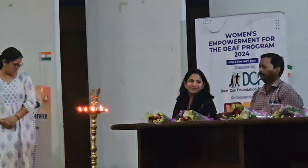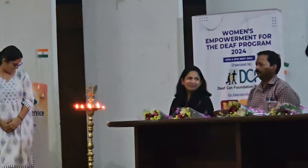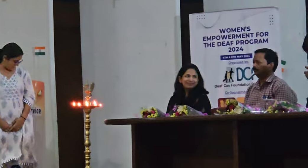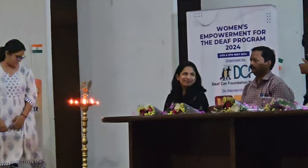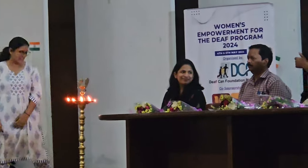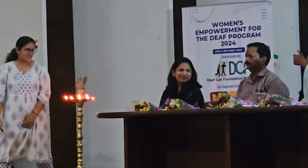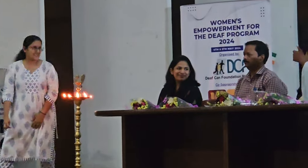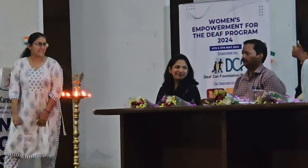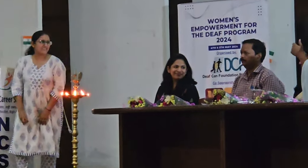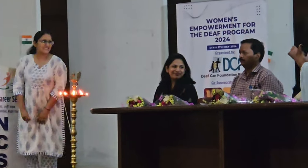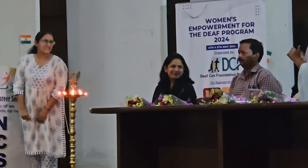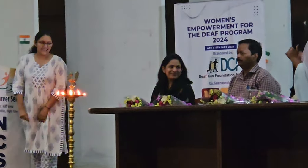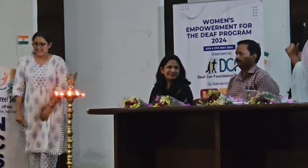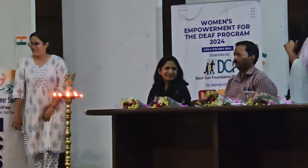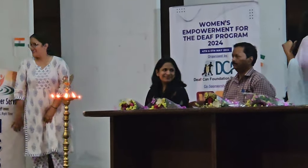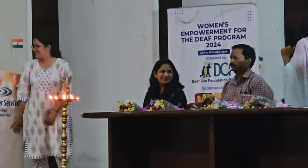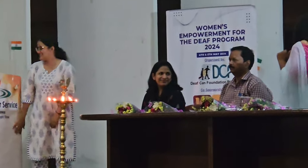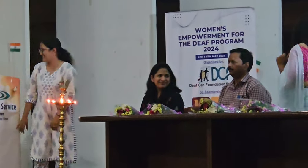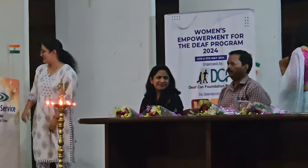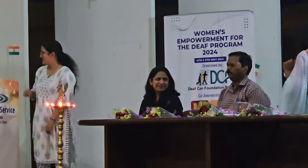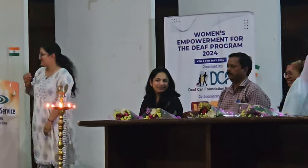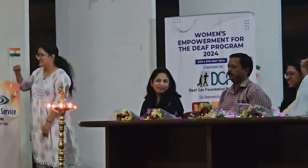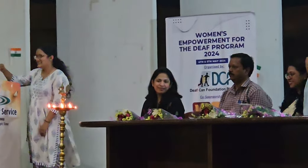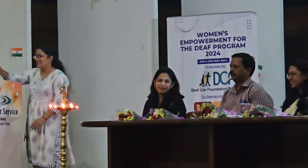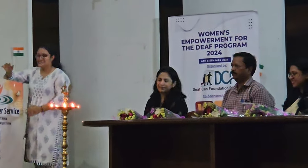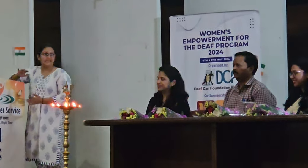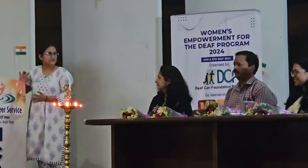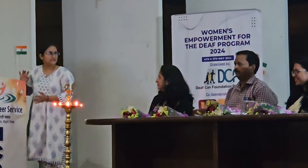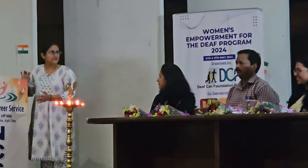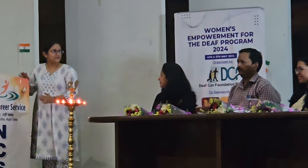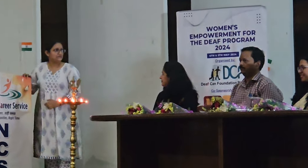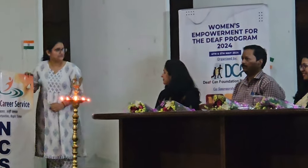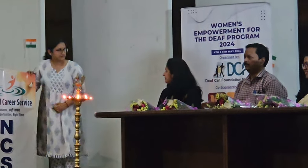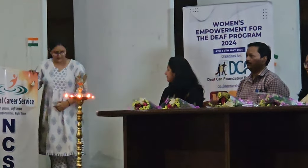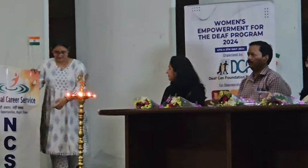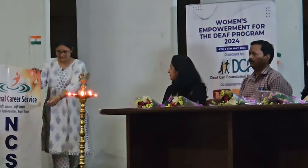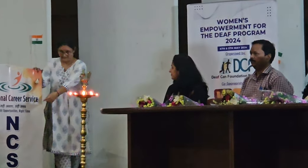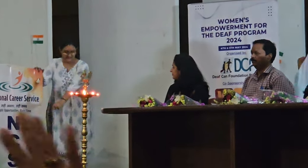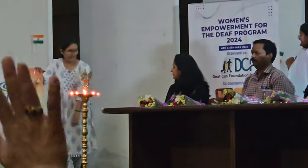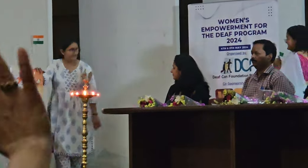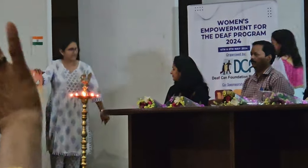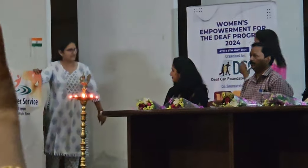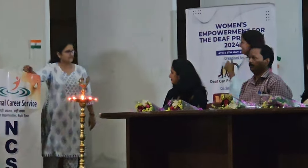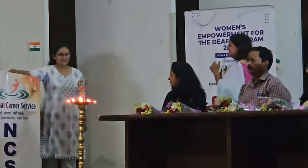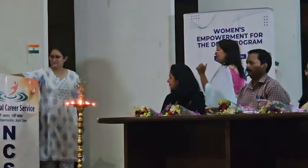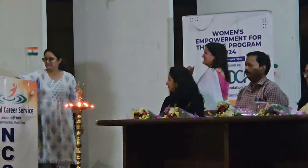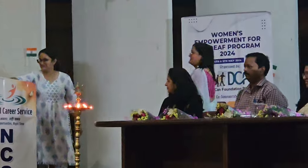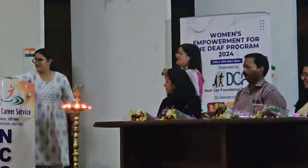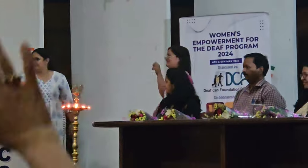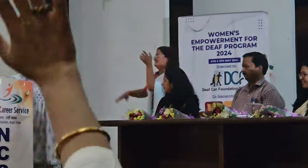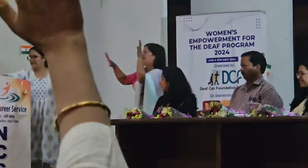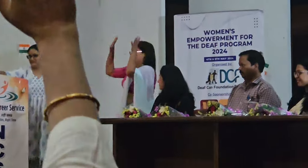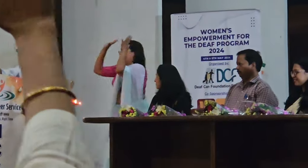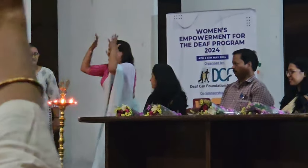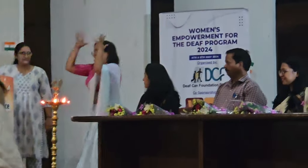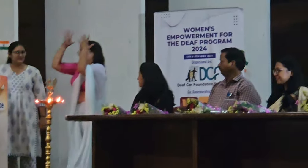एक सिग्नल है। और आज मैं तेजी से मैं इनको बुलाना चाहूंगी इस इवेंट को स्टार्ट करने के लिए, तो मैं कुछ बोलना